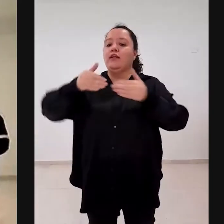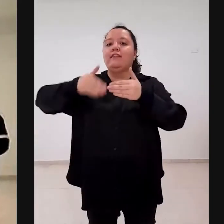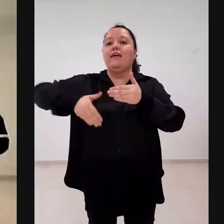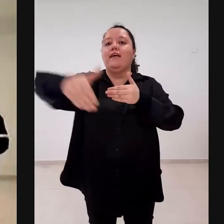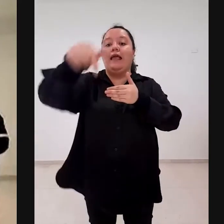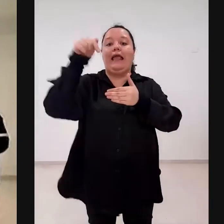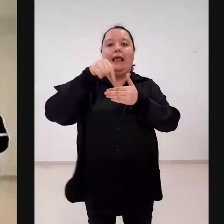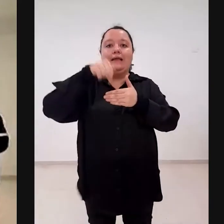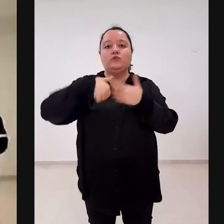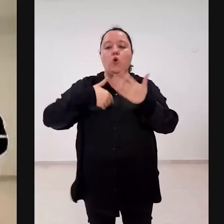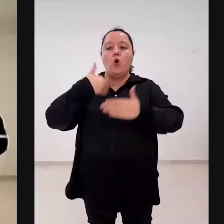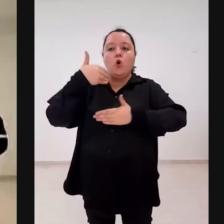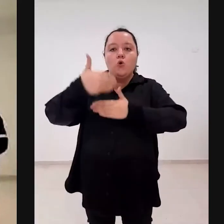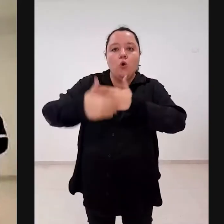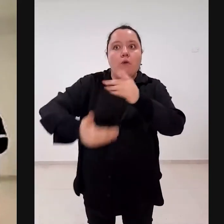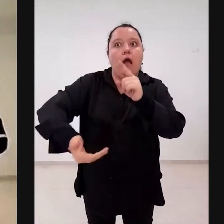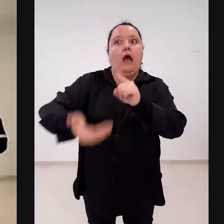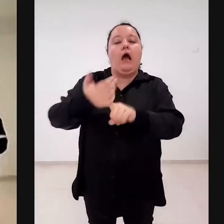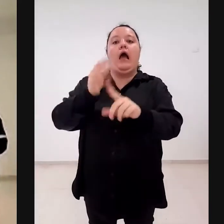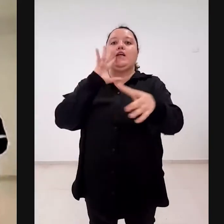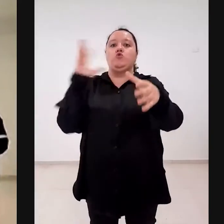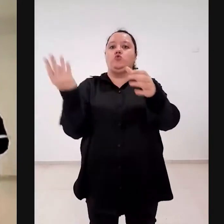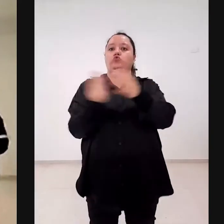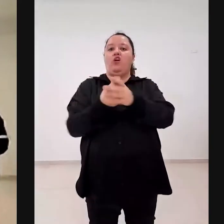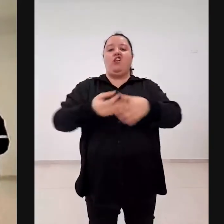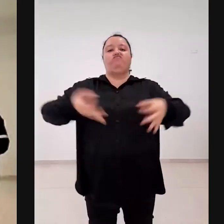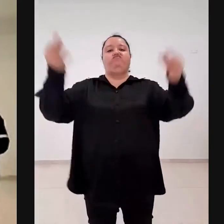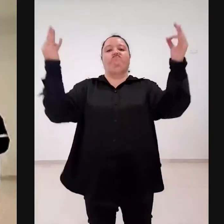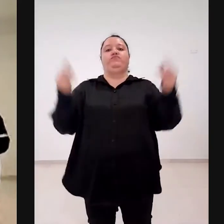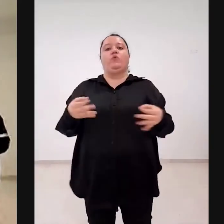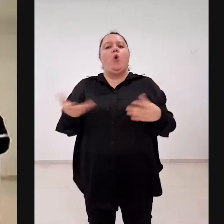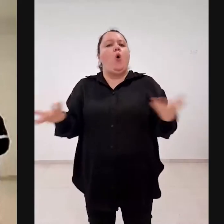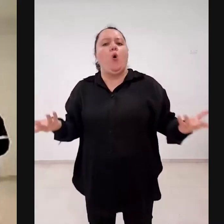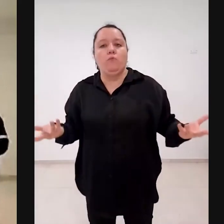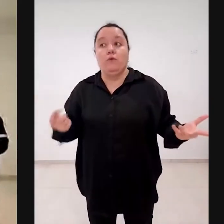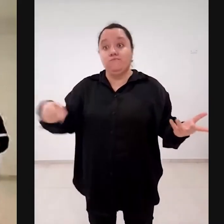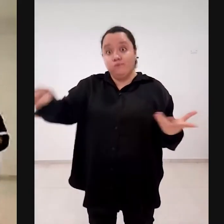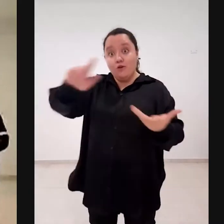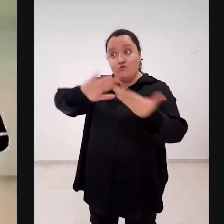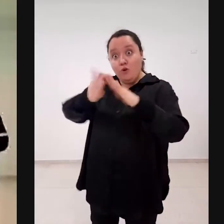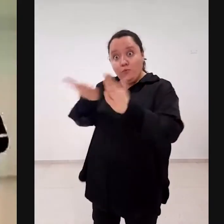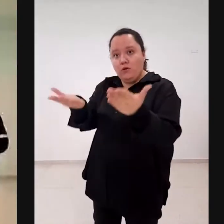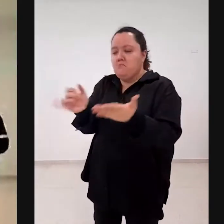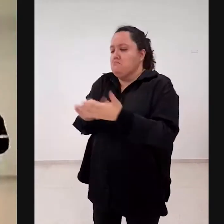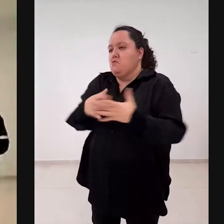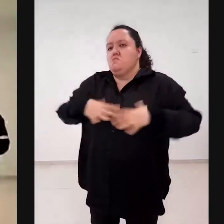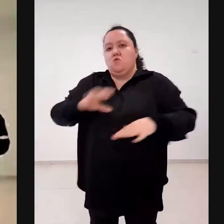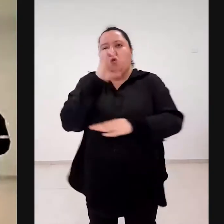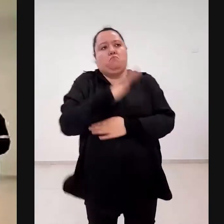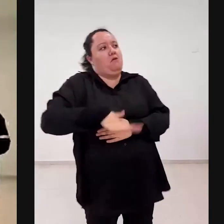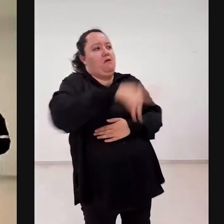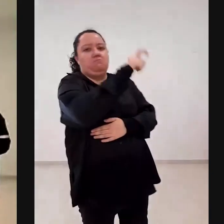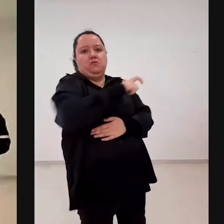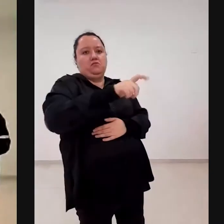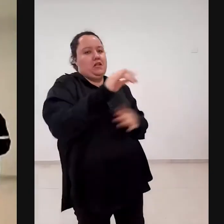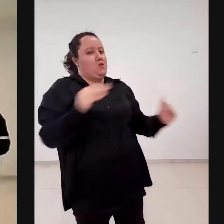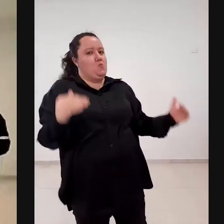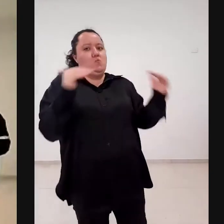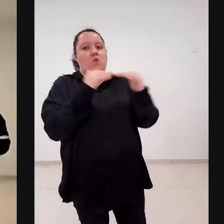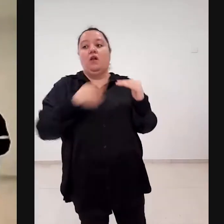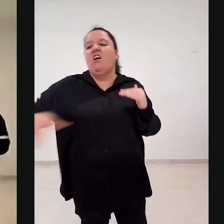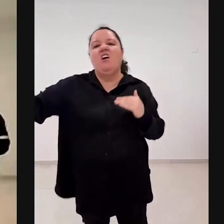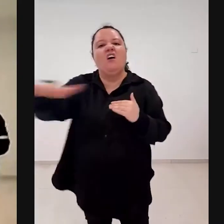llegamos a la inclusión para que tenga la posibilidad de